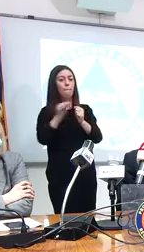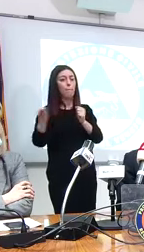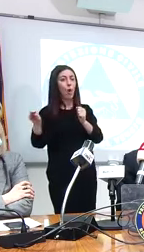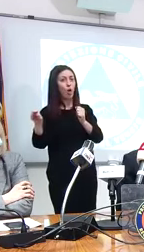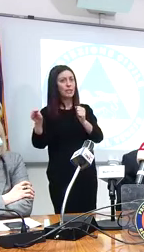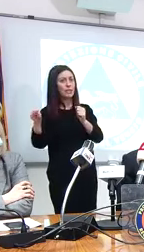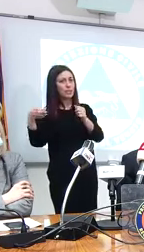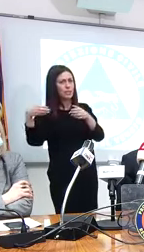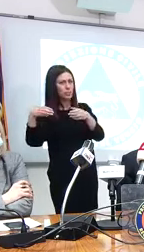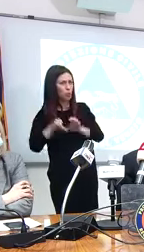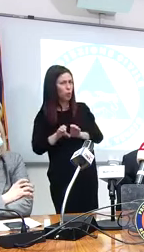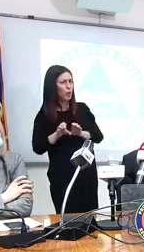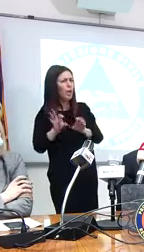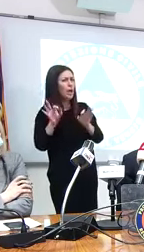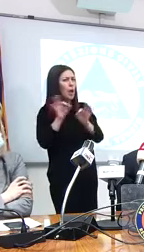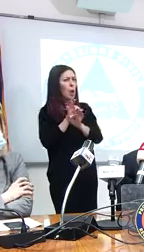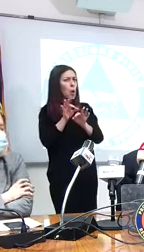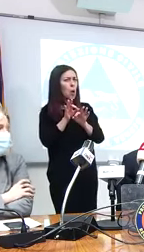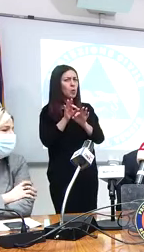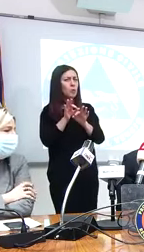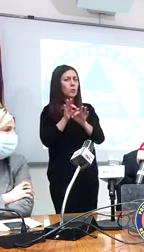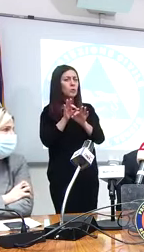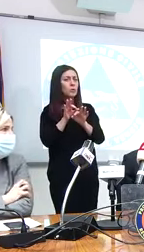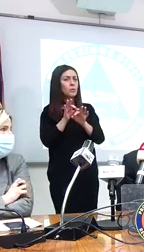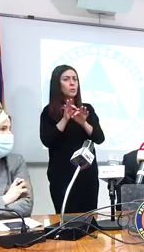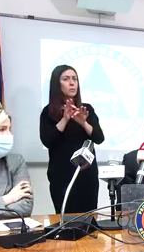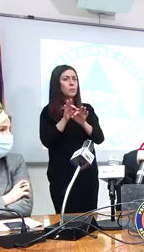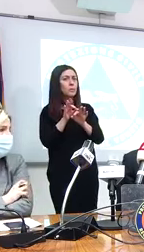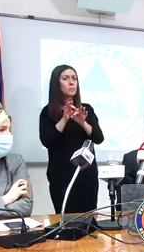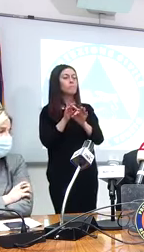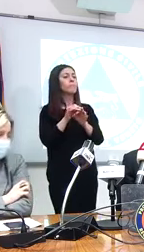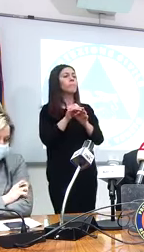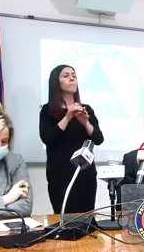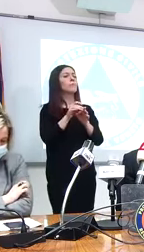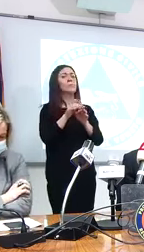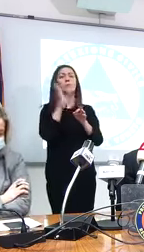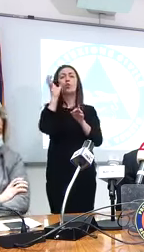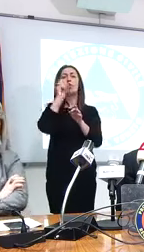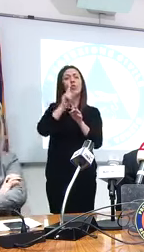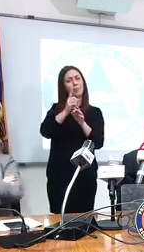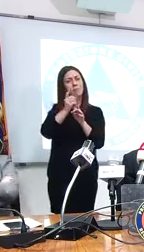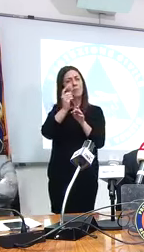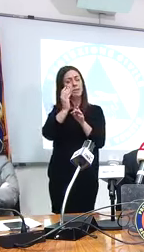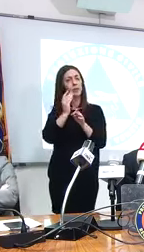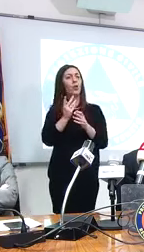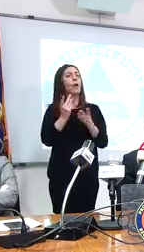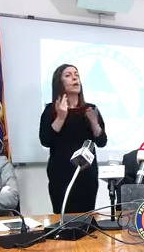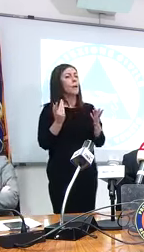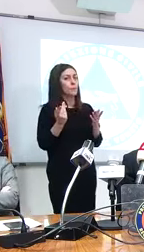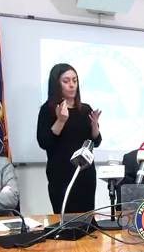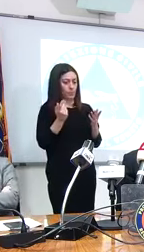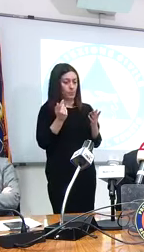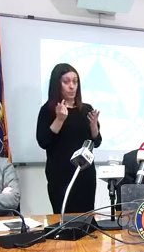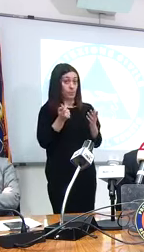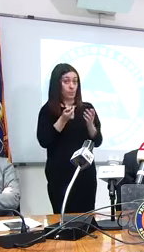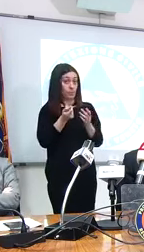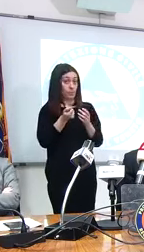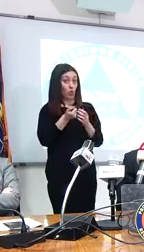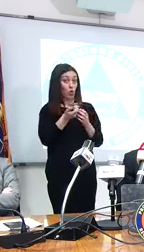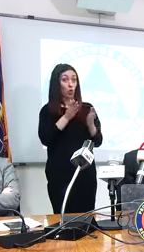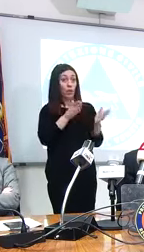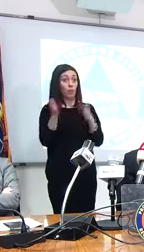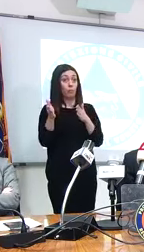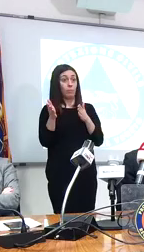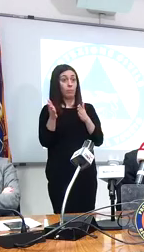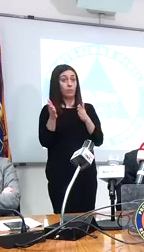No, non ho capito, cos'è che dovremmo chiudere? L'altra volta ci aveva detto che in virtù di questo calo dei ricoveri avevate deciso di